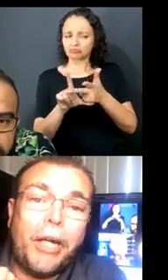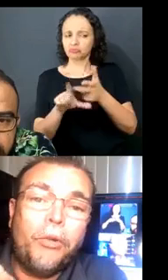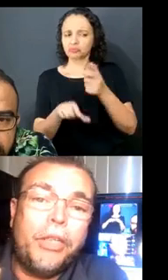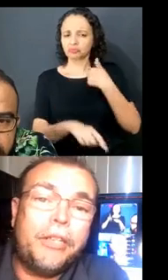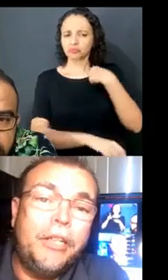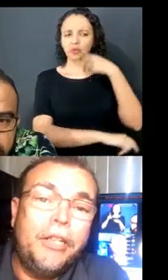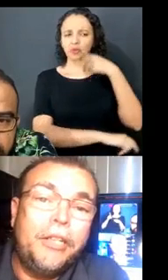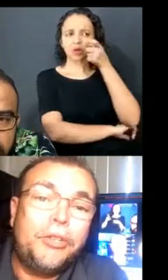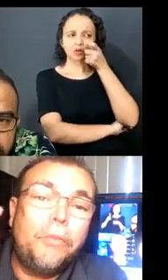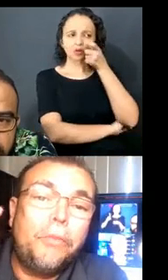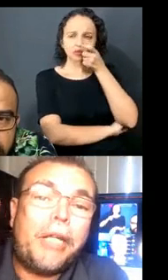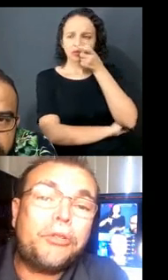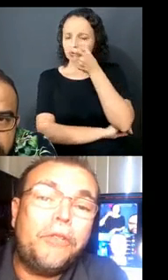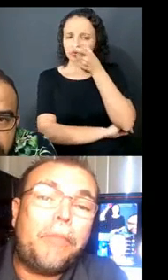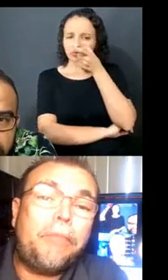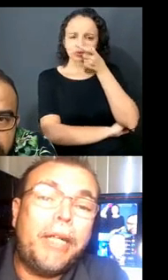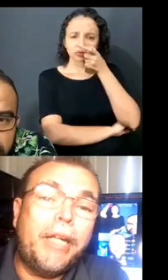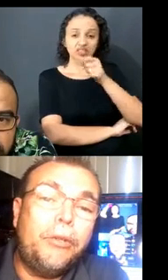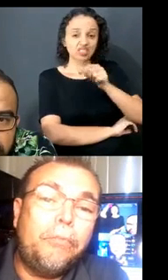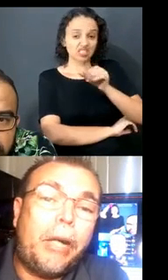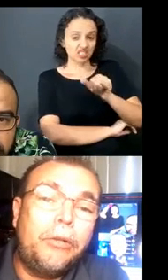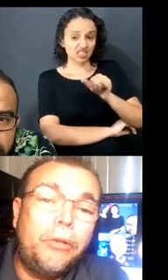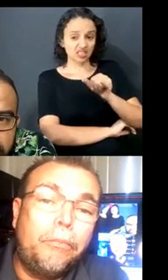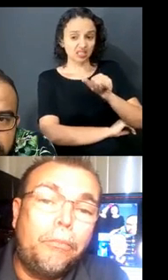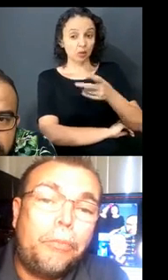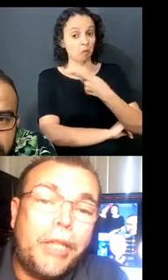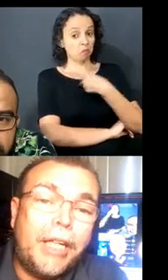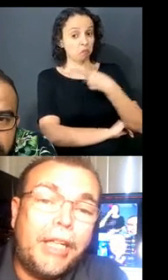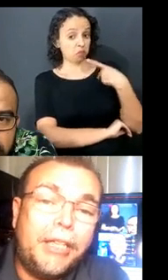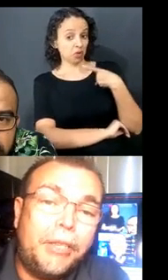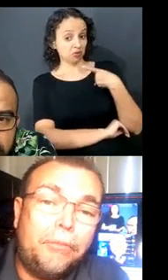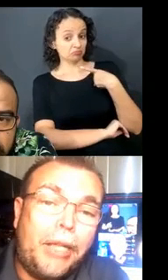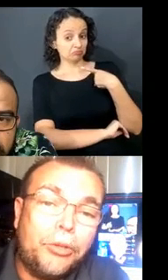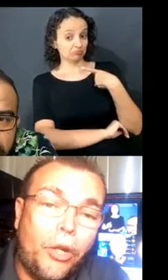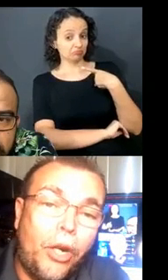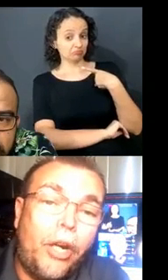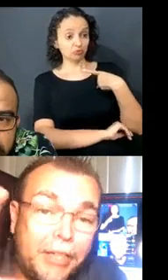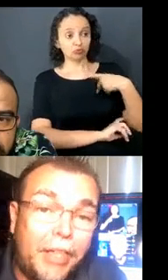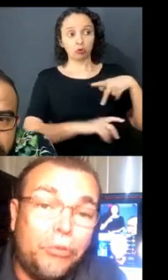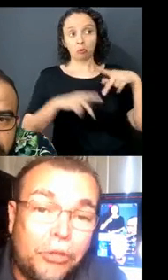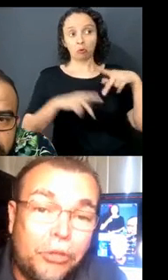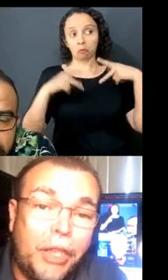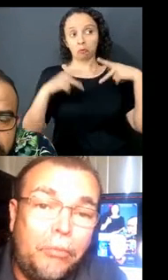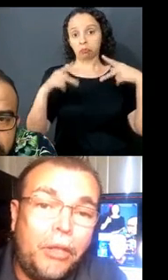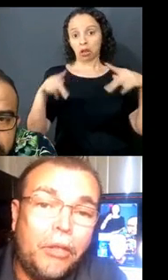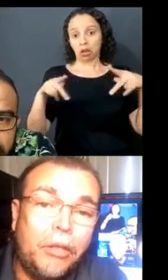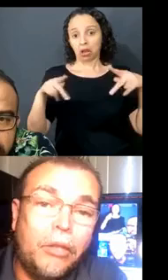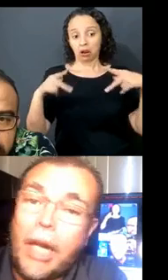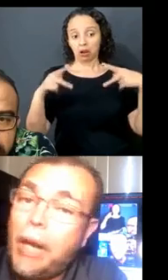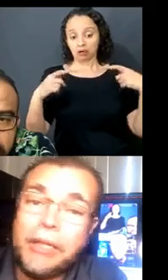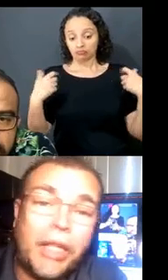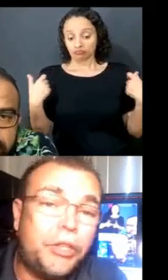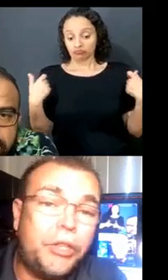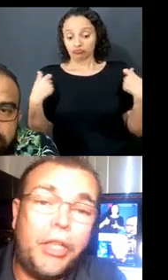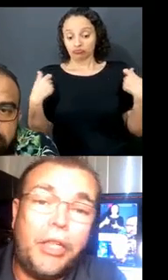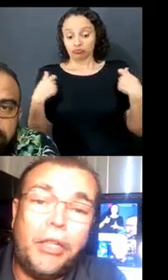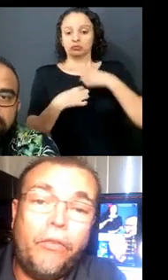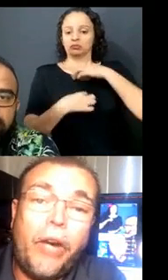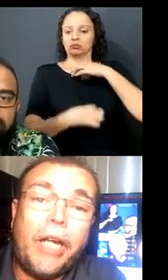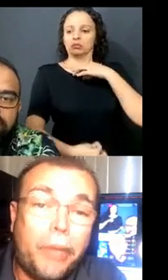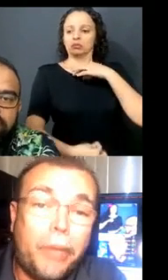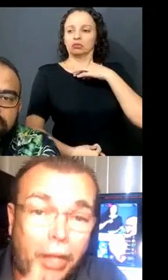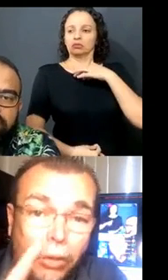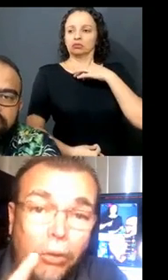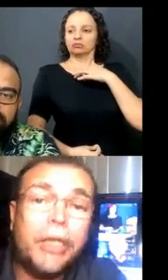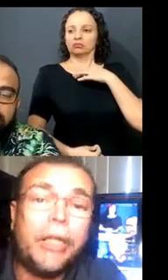te contar uma coisa. Se o pastor não estiver pregando no púlpito da igreja de paletó, fazendo streaming, a mensagem dele